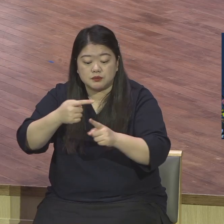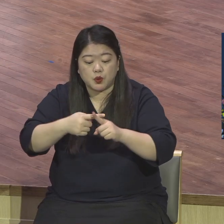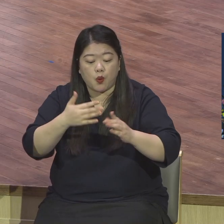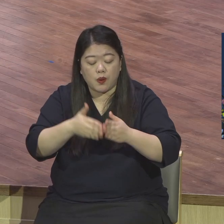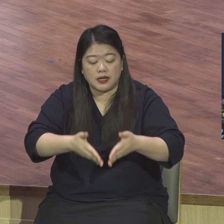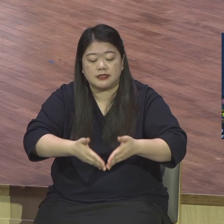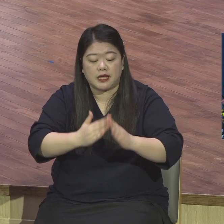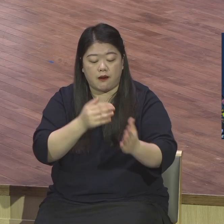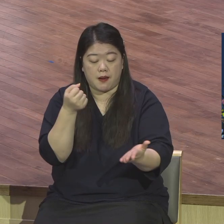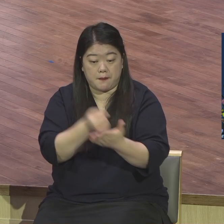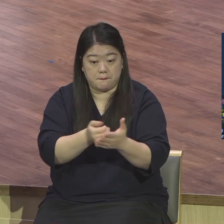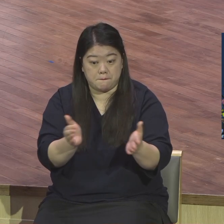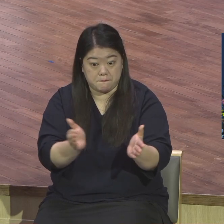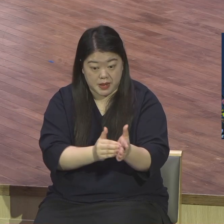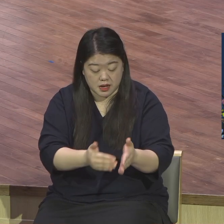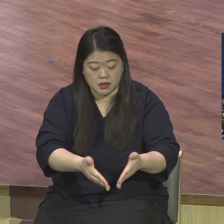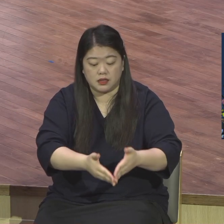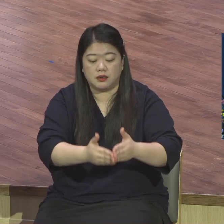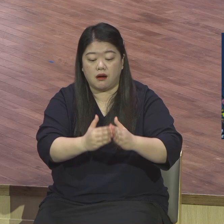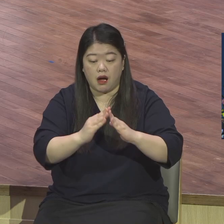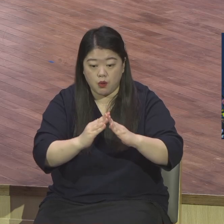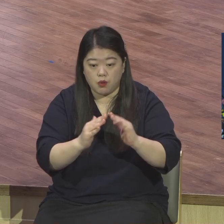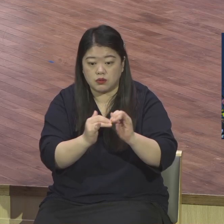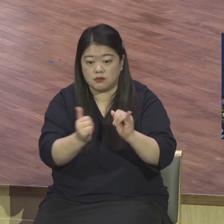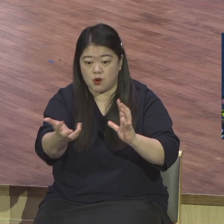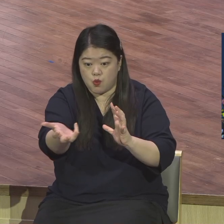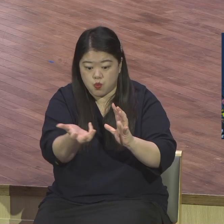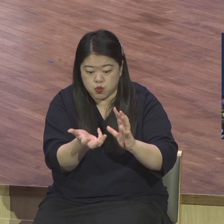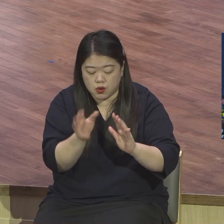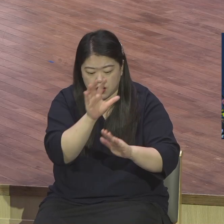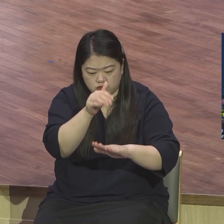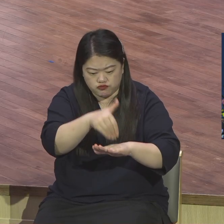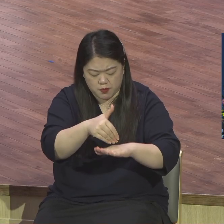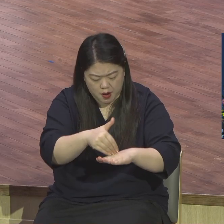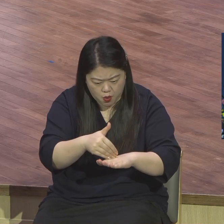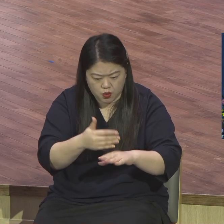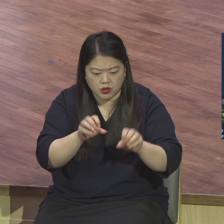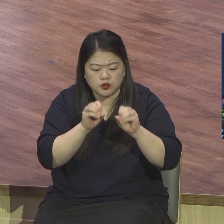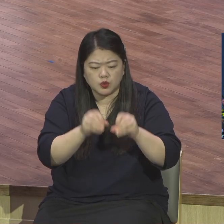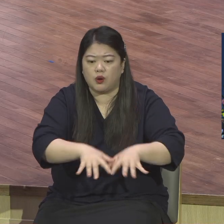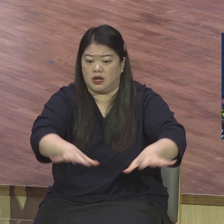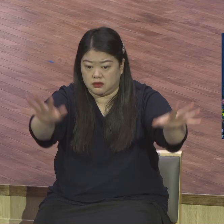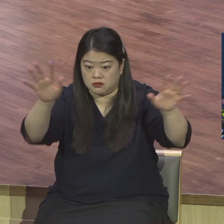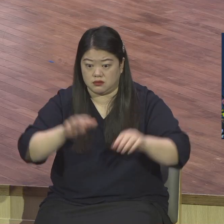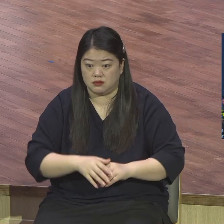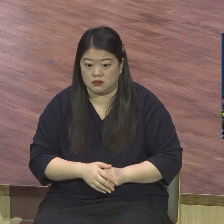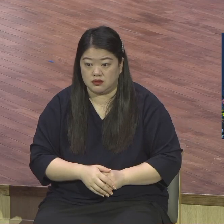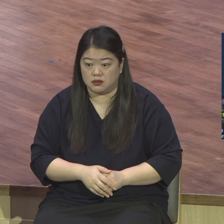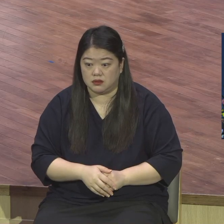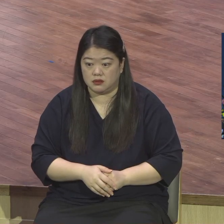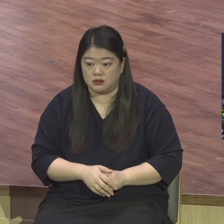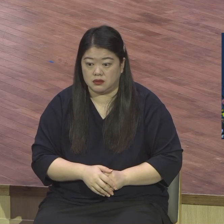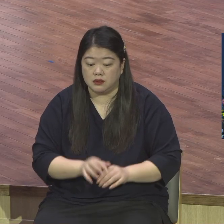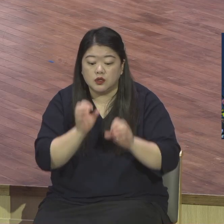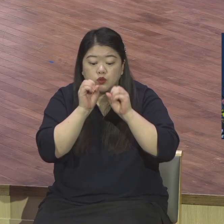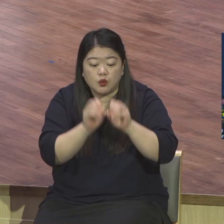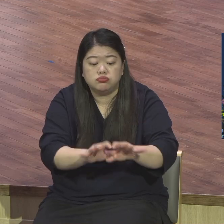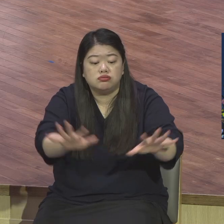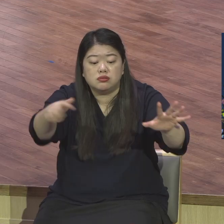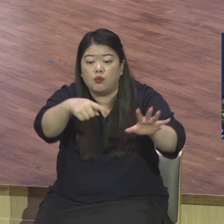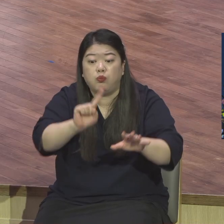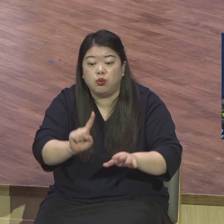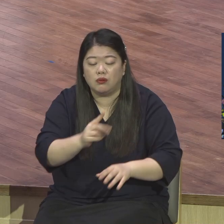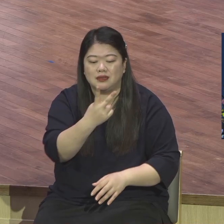여러분 개인이야 어떻게든 상관없이 갑니다. 환경 상관없습니다. 2, 3, 7 쫙